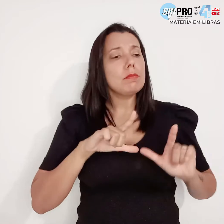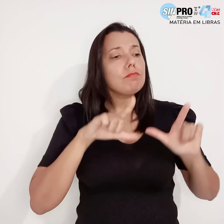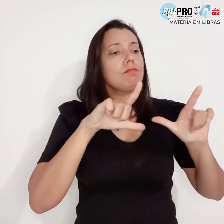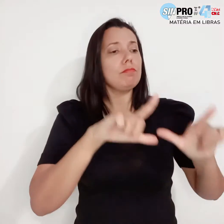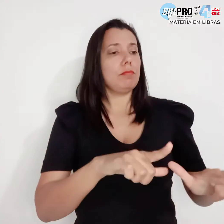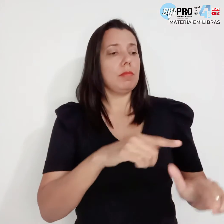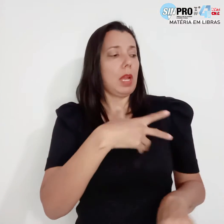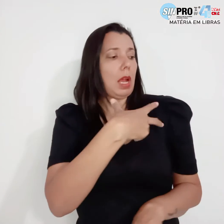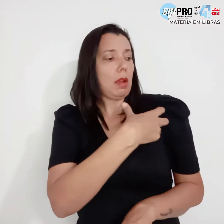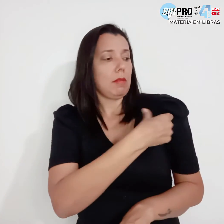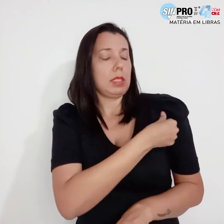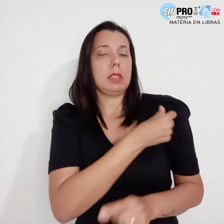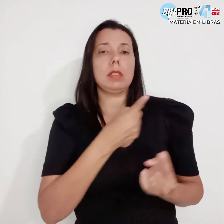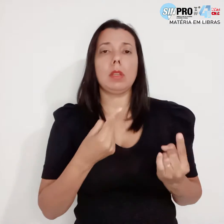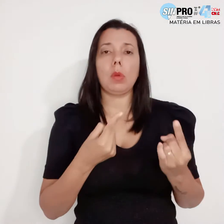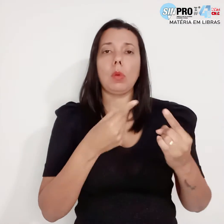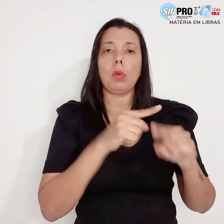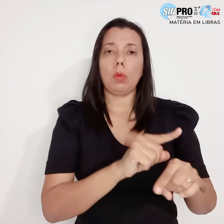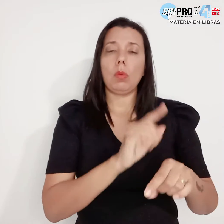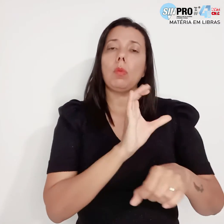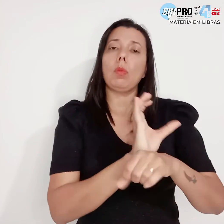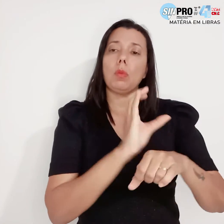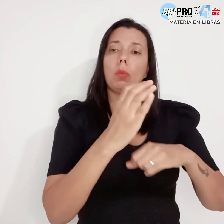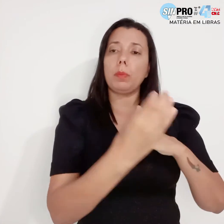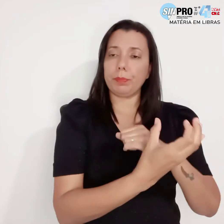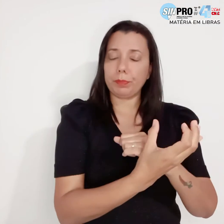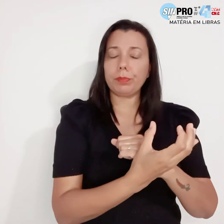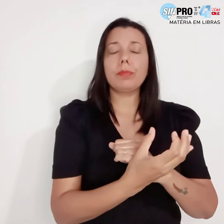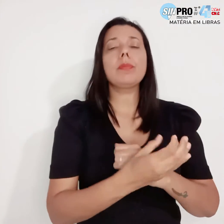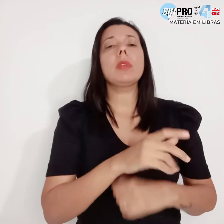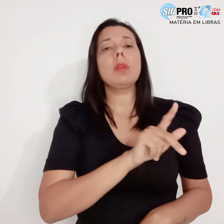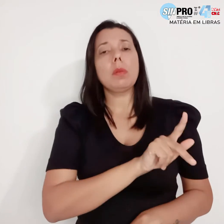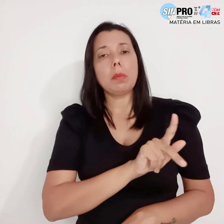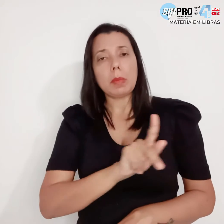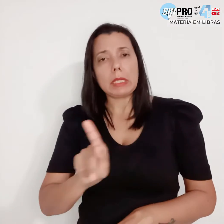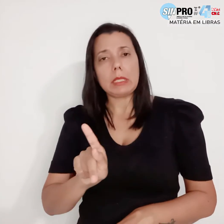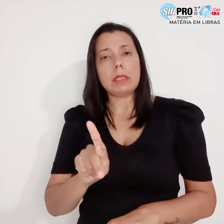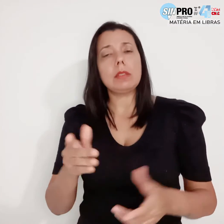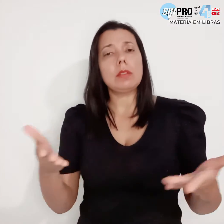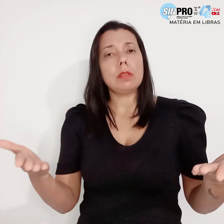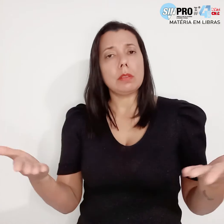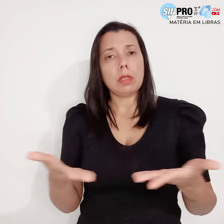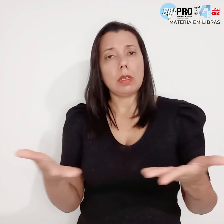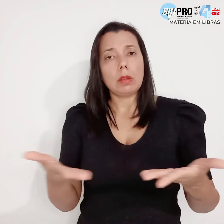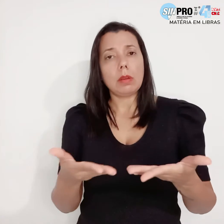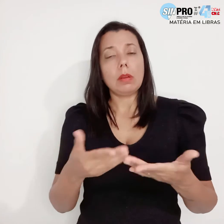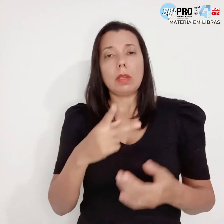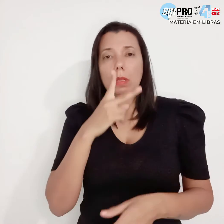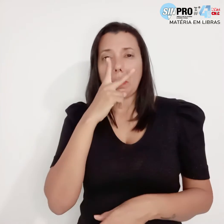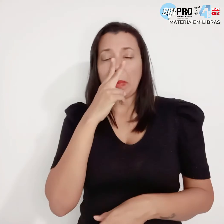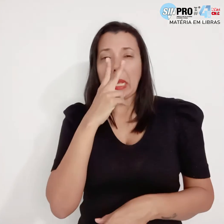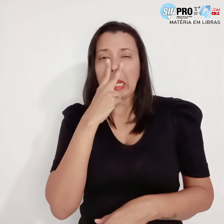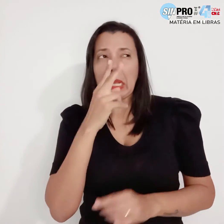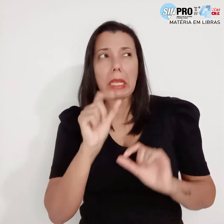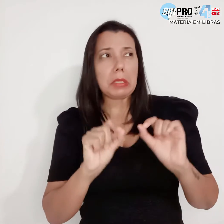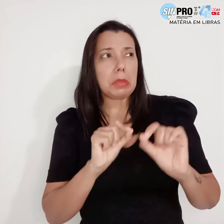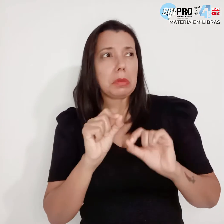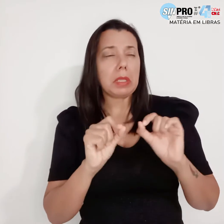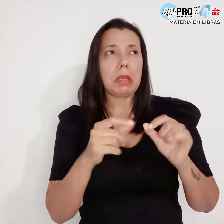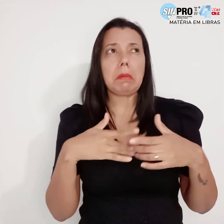as vacinas contra o coronavírus, o presidente em exercício parece estar